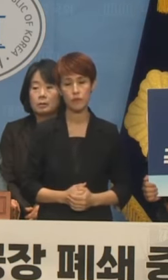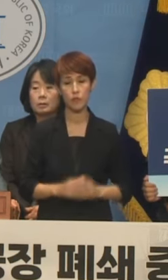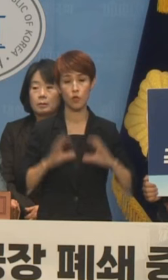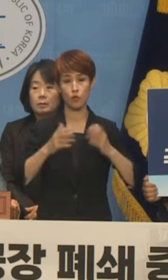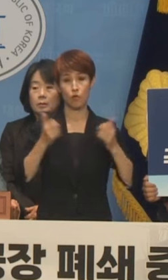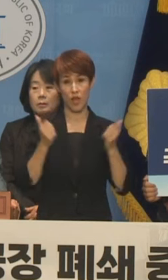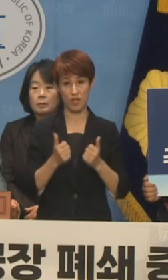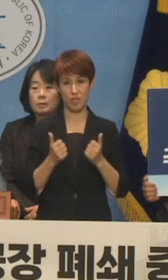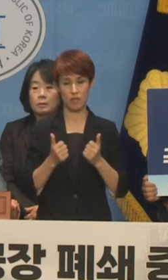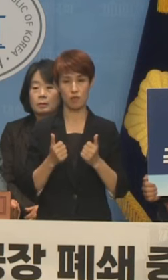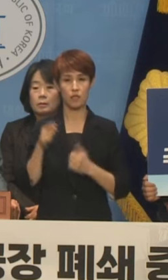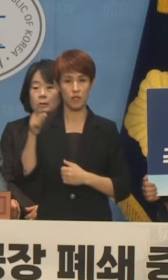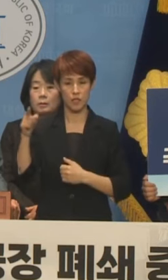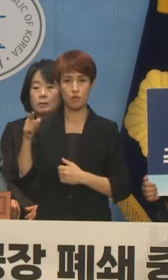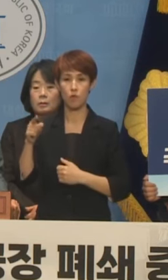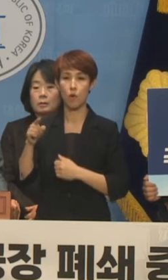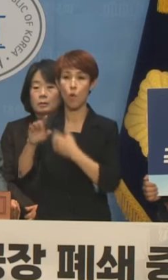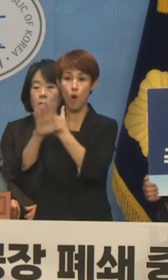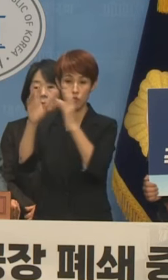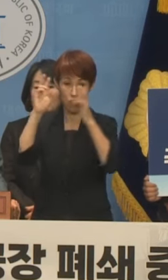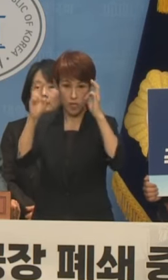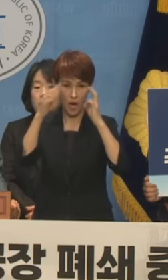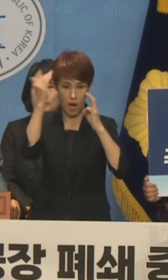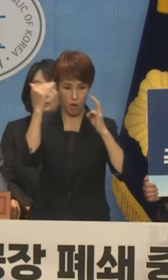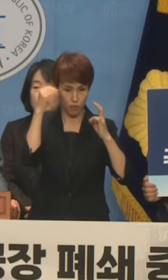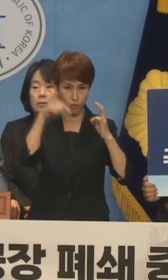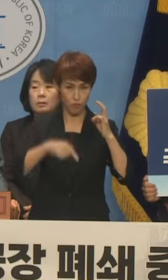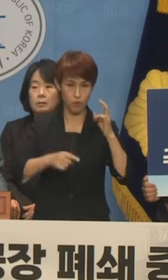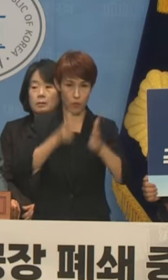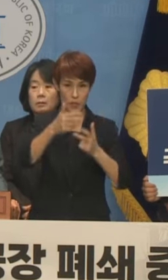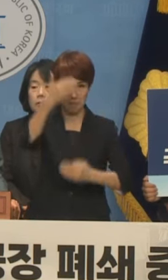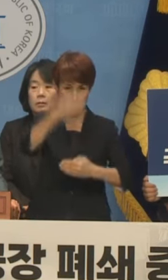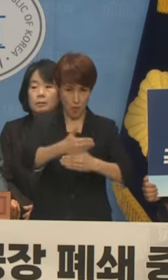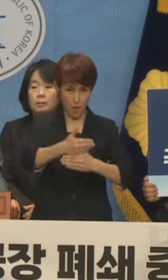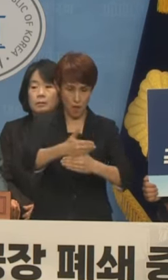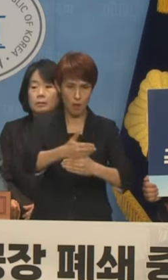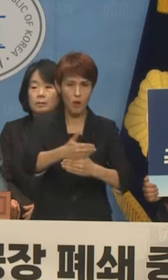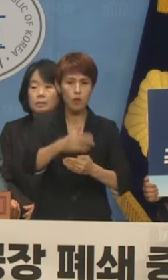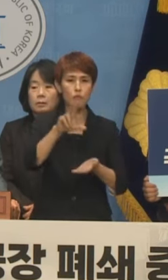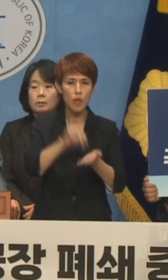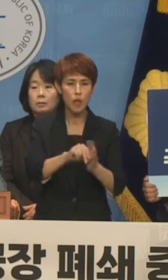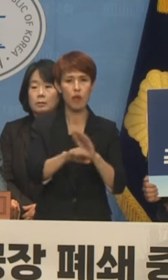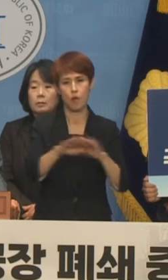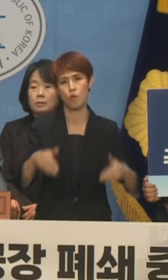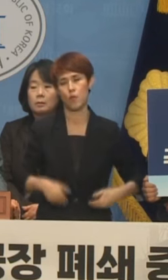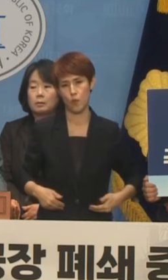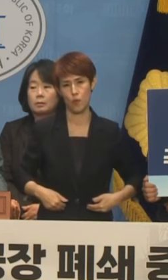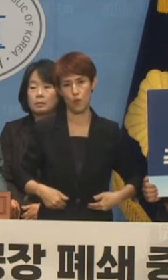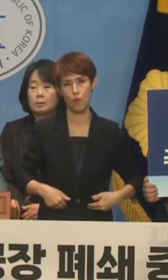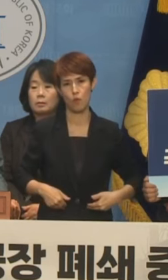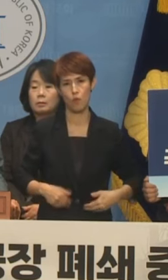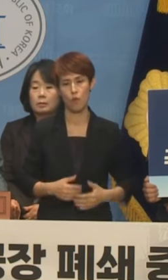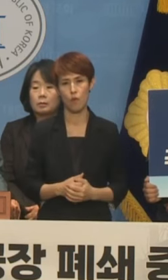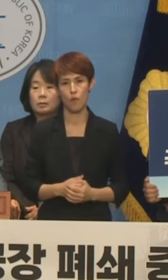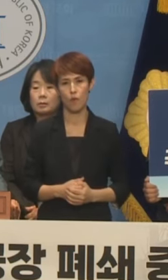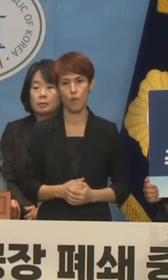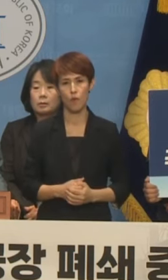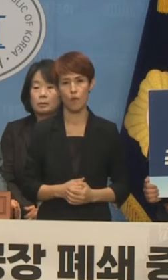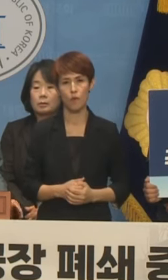국회는 외투기업의 공장 폐쇄에 대해 근본적인 대책을 마련해야 합니다. 법률 제정을 통해 권리의 사각지대를